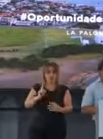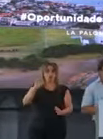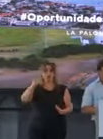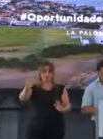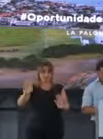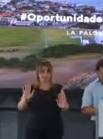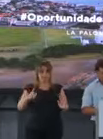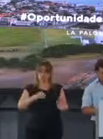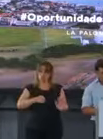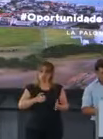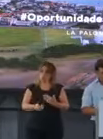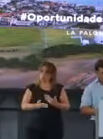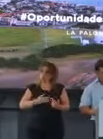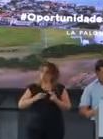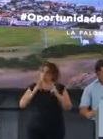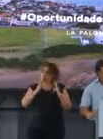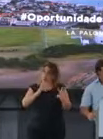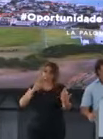respeto aunque duele.